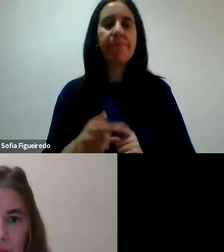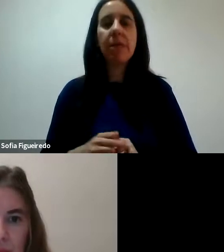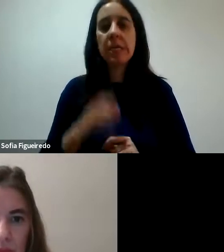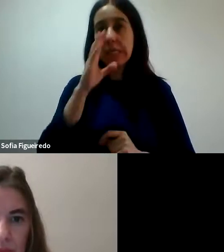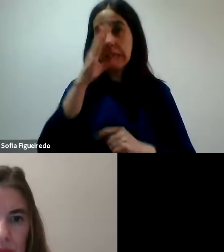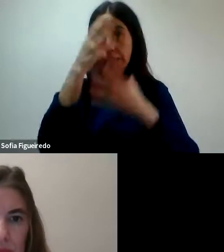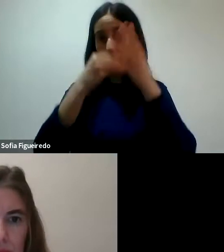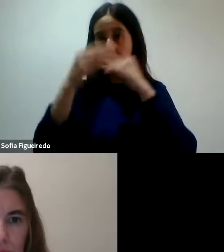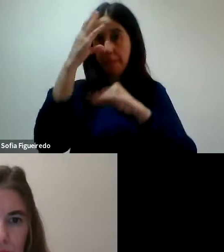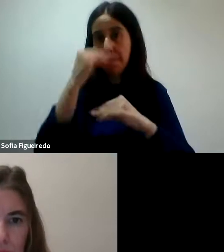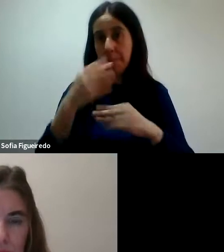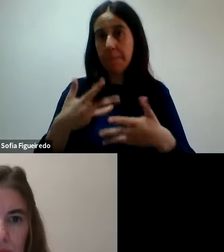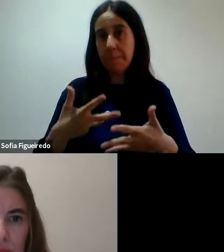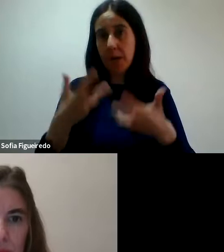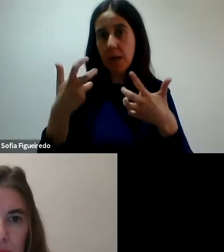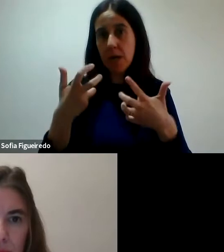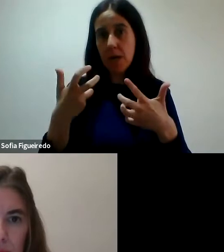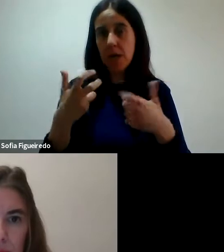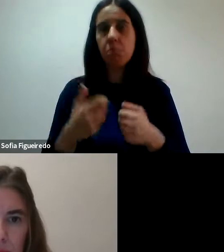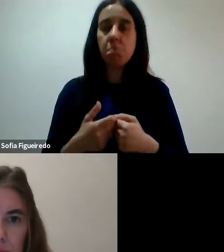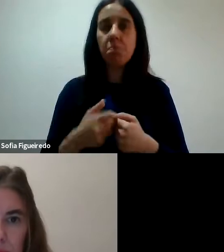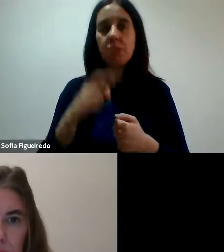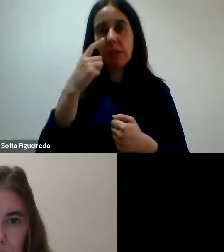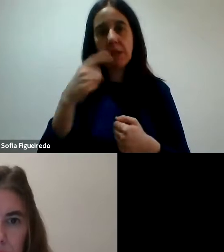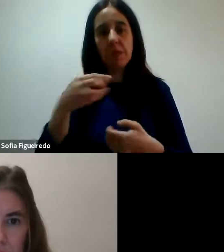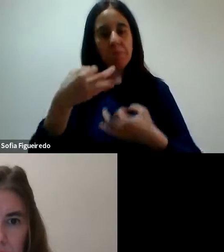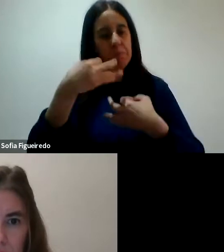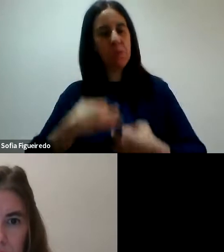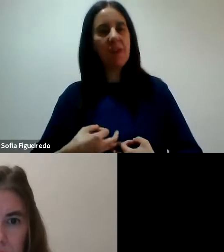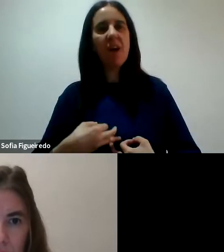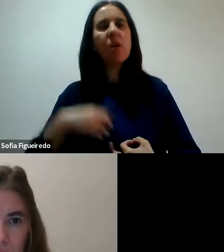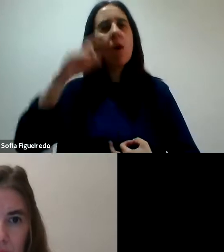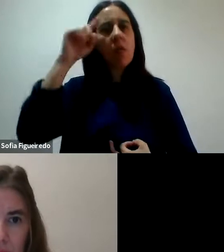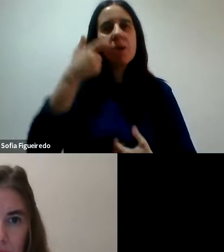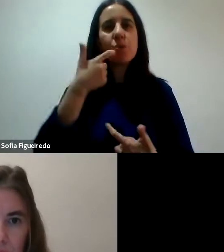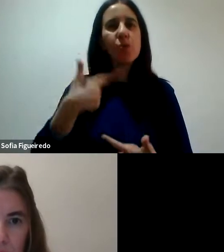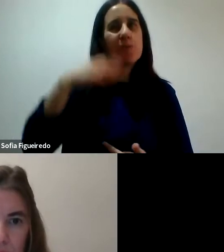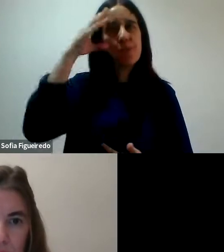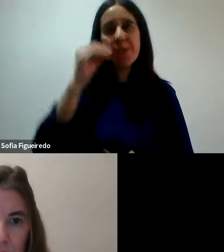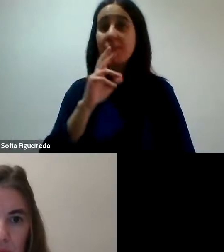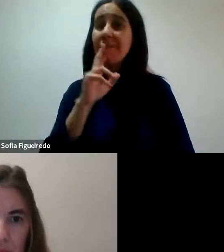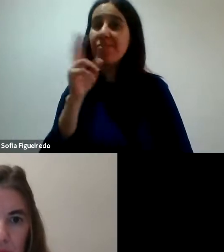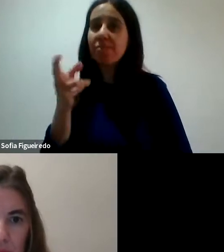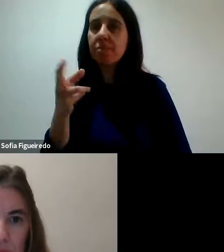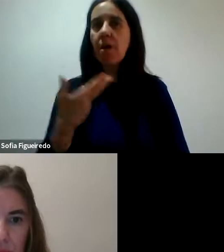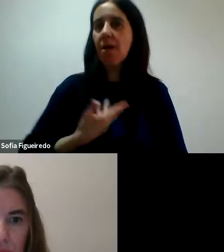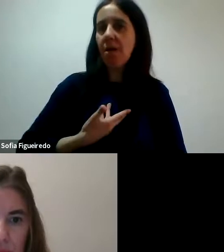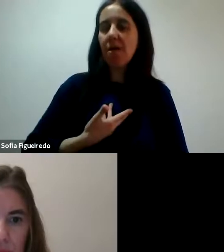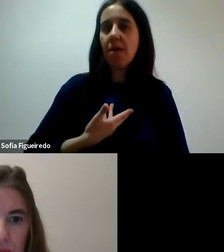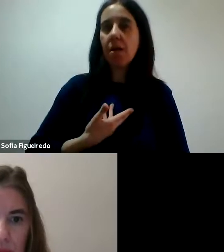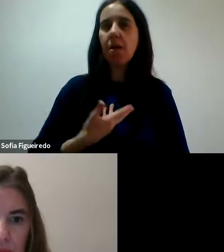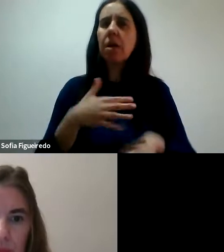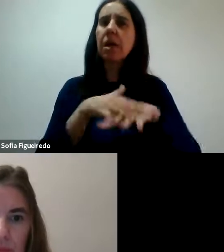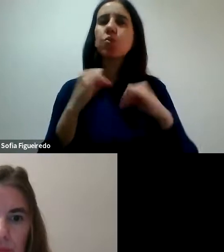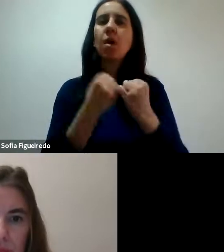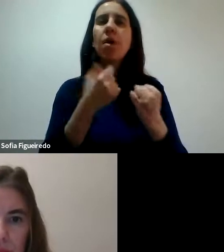aprender e tivermos essa humildade de dizermos que não sabemos tudo, estamos sempre aptos. Não é por utilizarmos as redes sociais. Eu